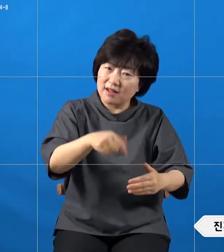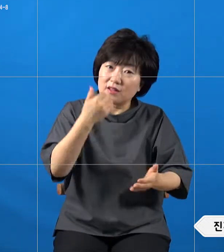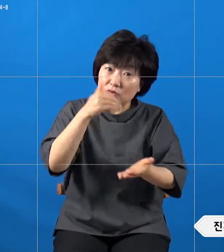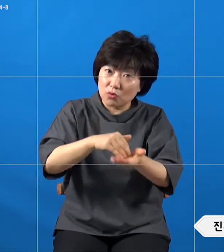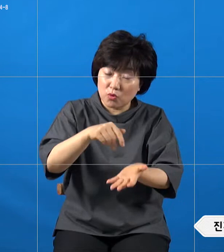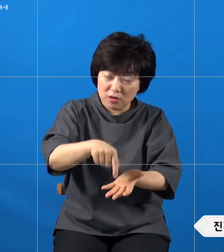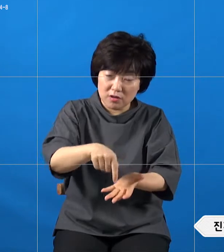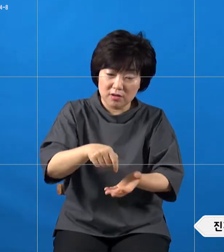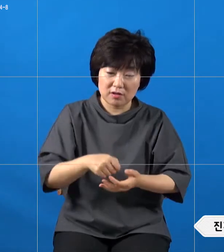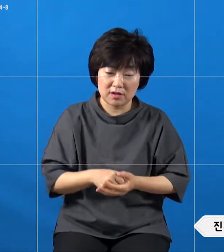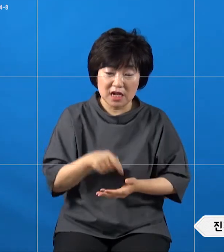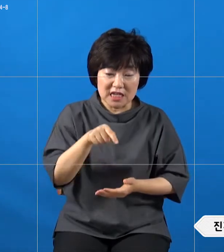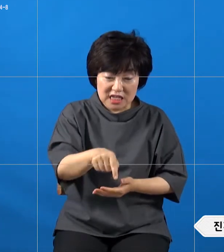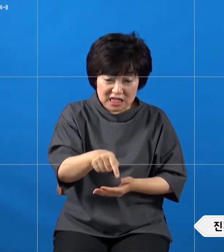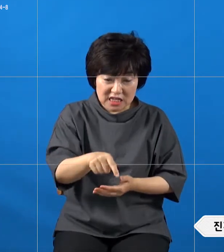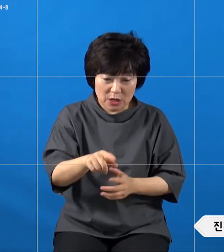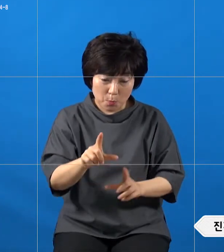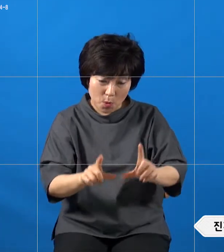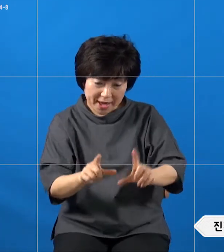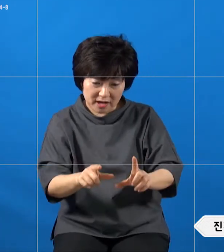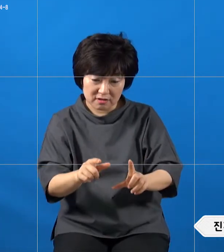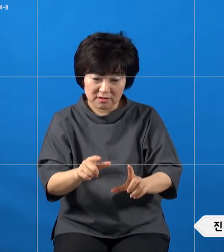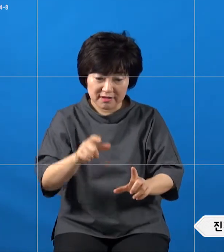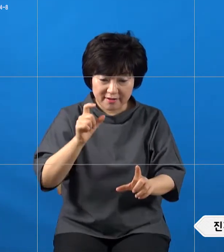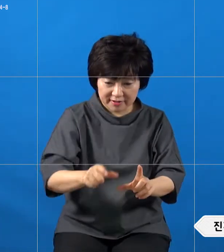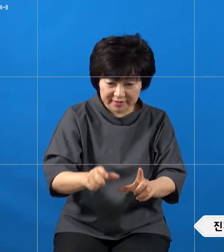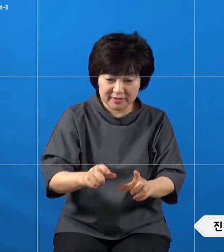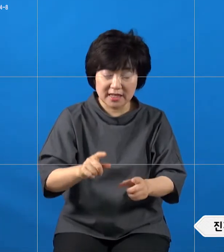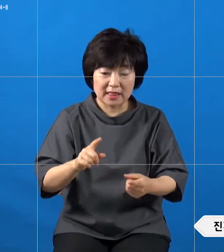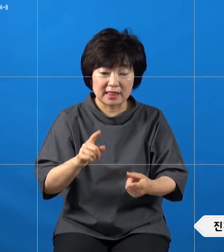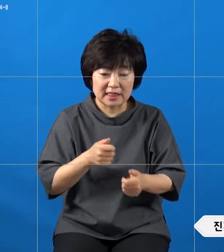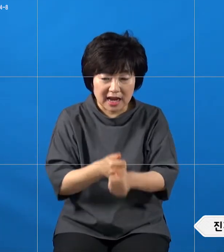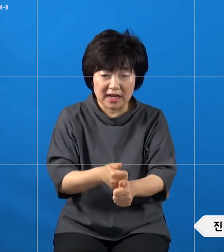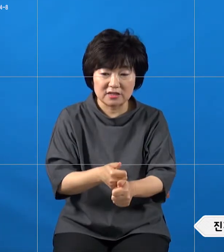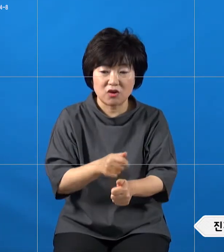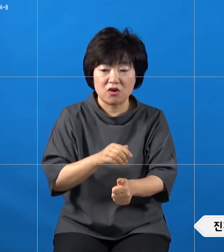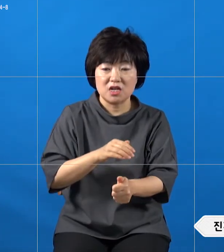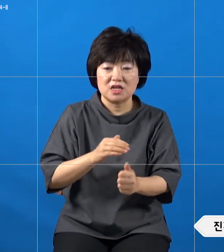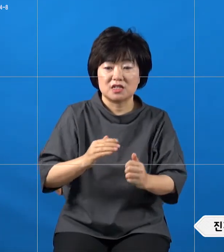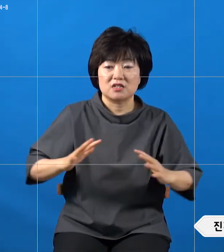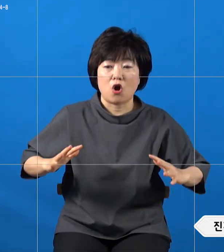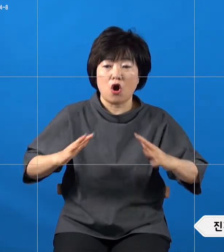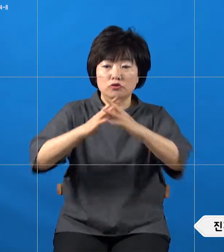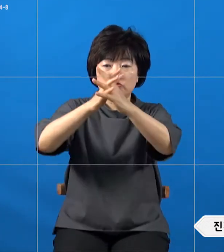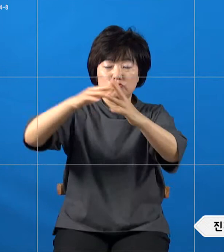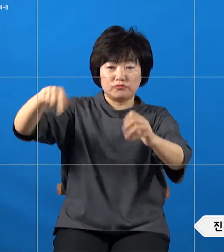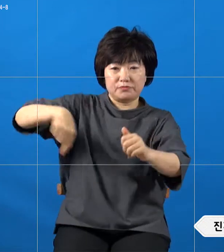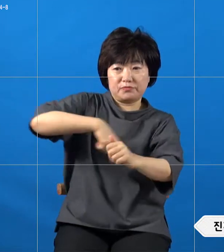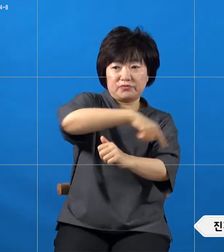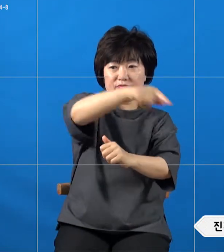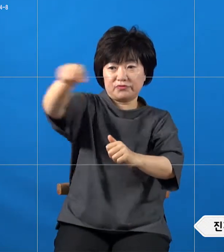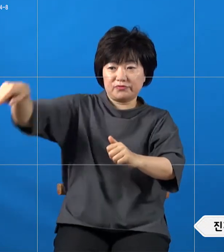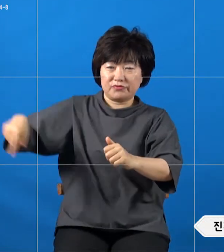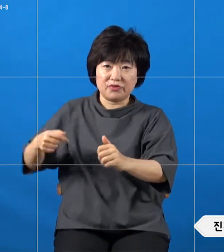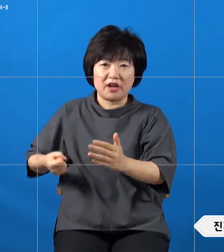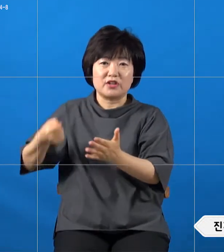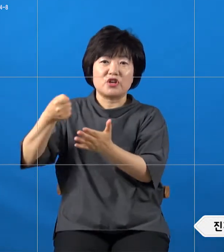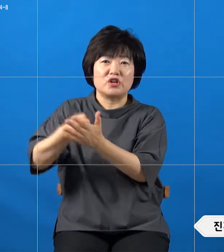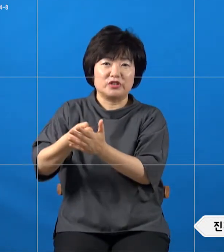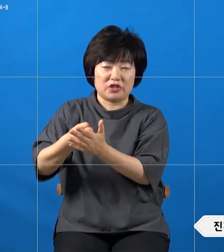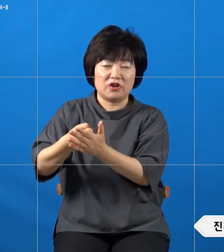형태인가에 따라서 그 건축물이 결정될 만큼 가장 중요한 것이 바로 이 모퉁이